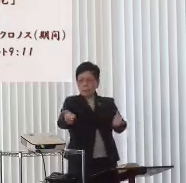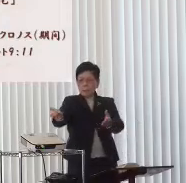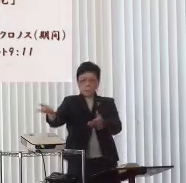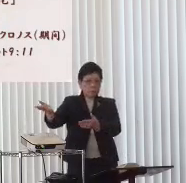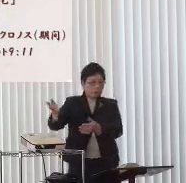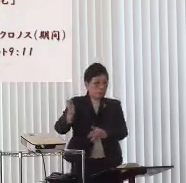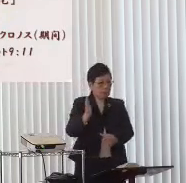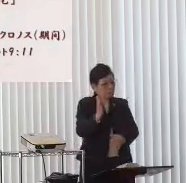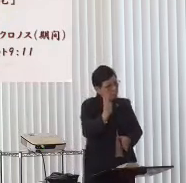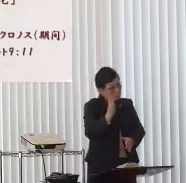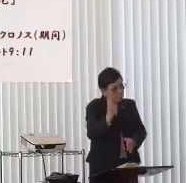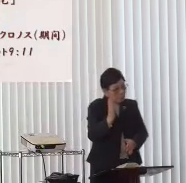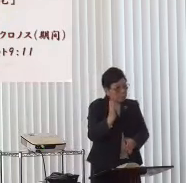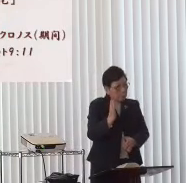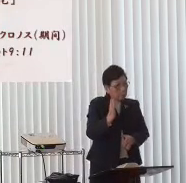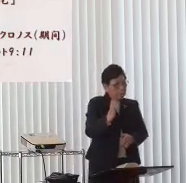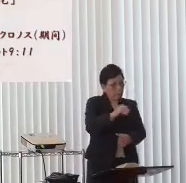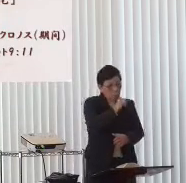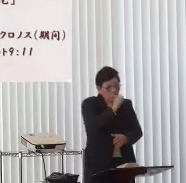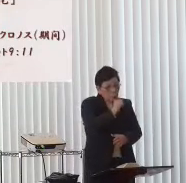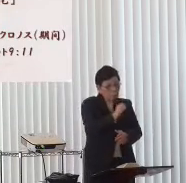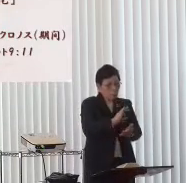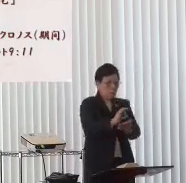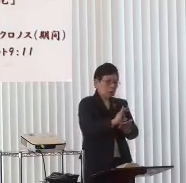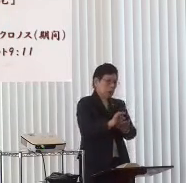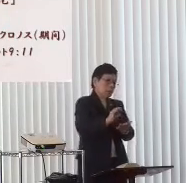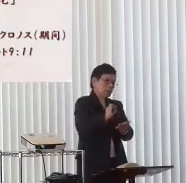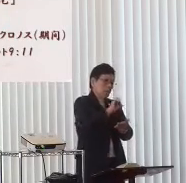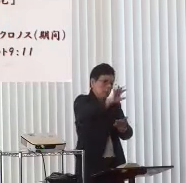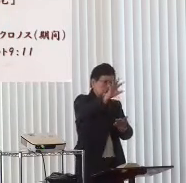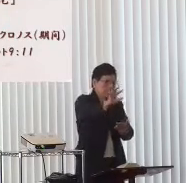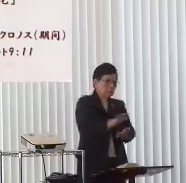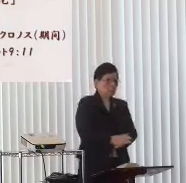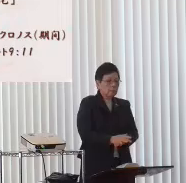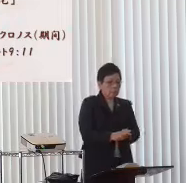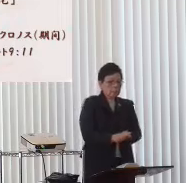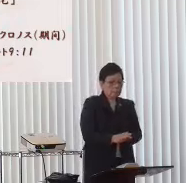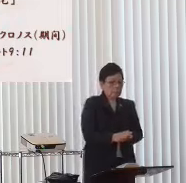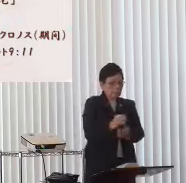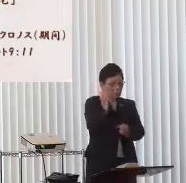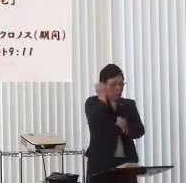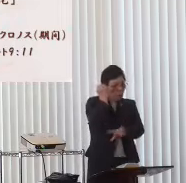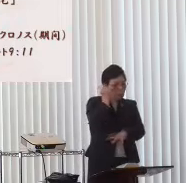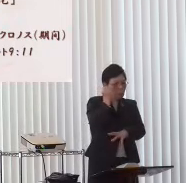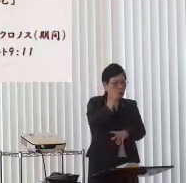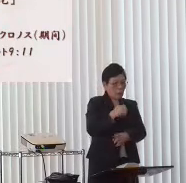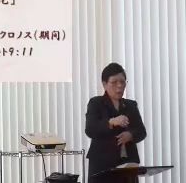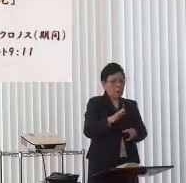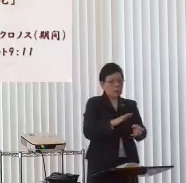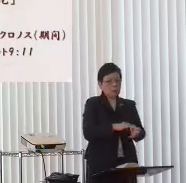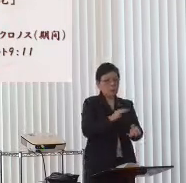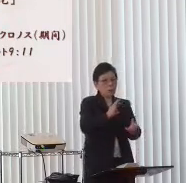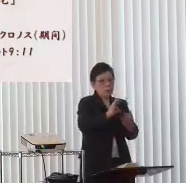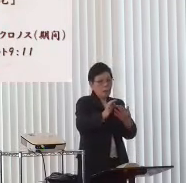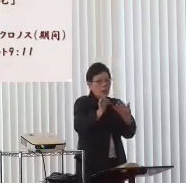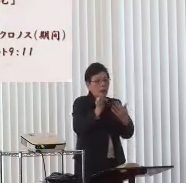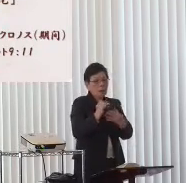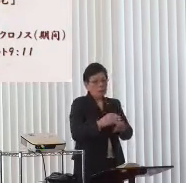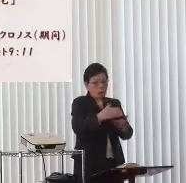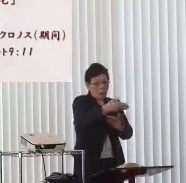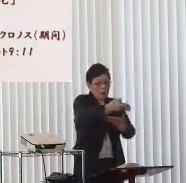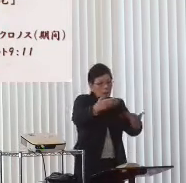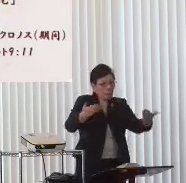このよく用いなさいと訳されている言葉は、もともとの意味は買い戻すという意味であります。あがなう